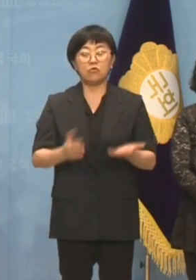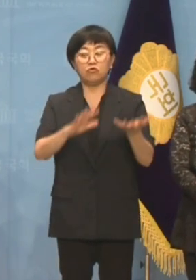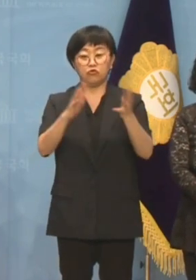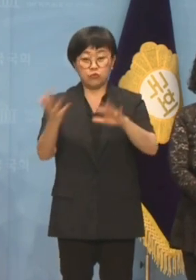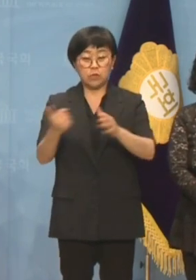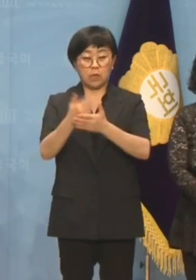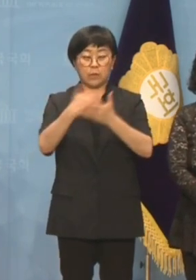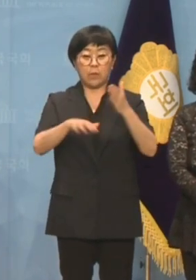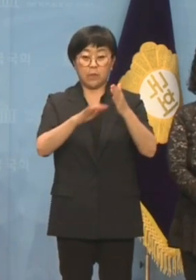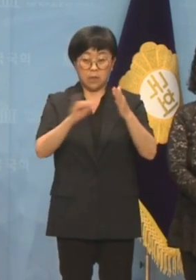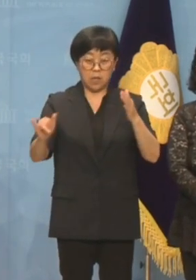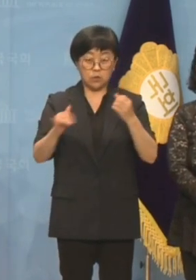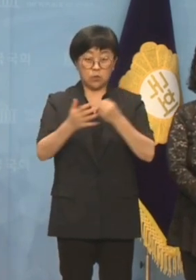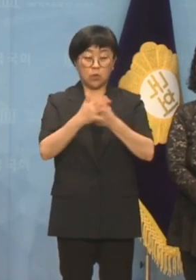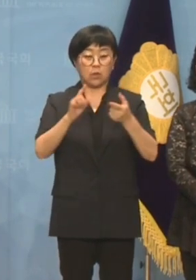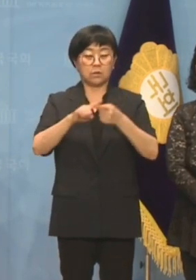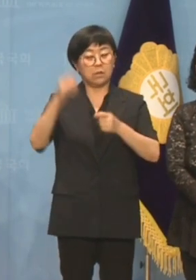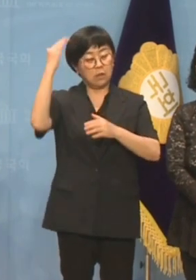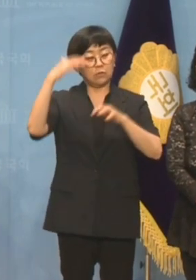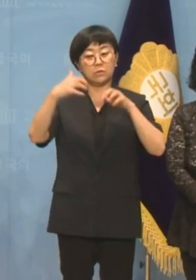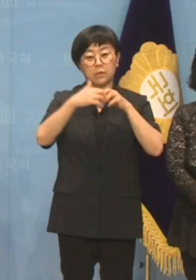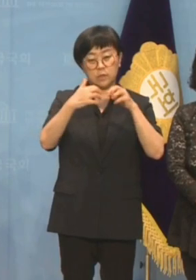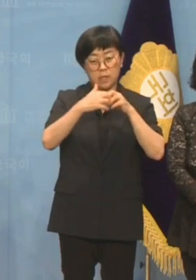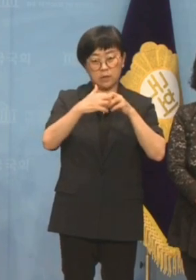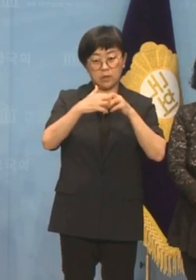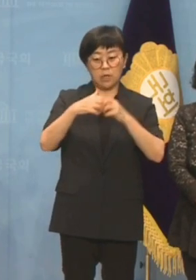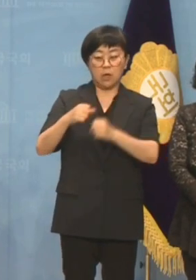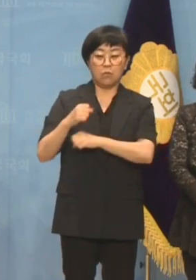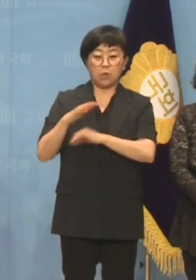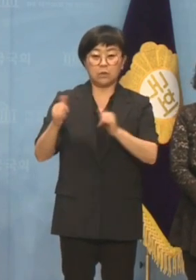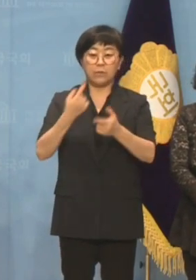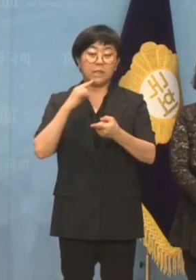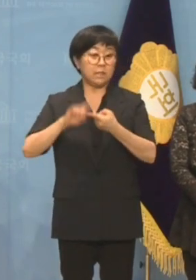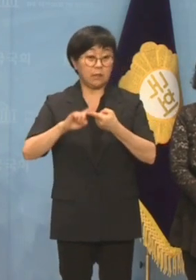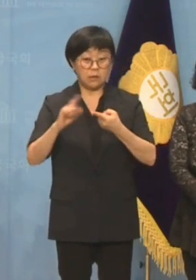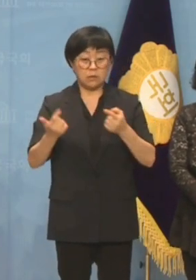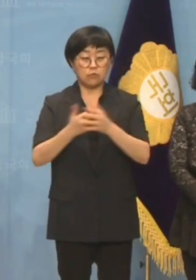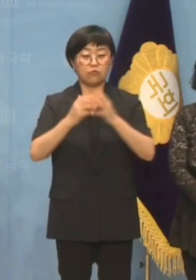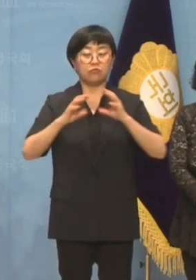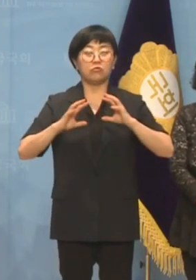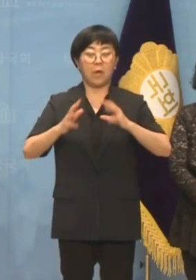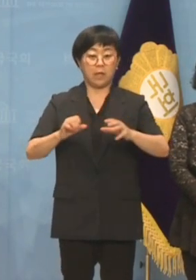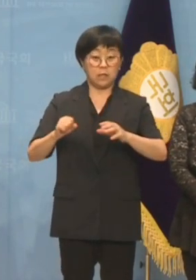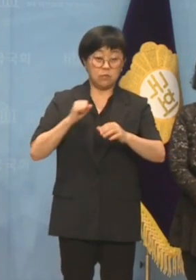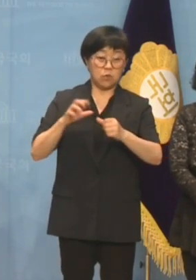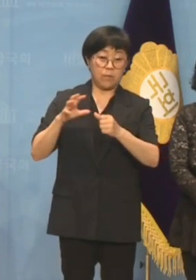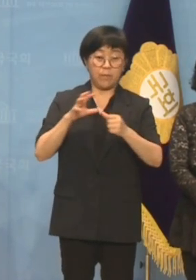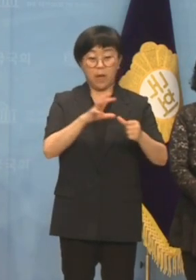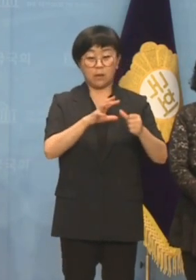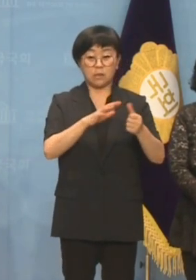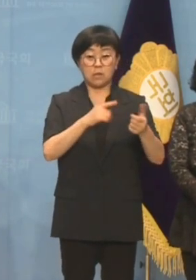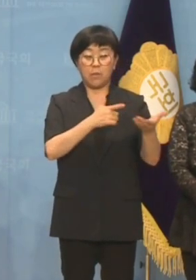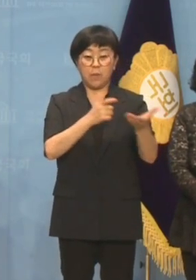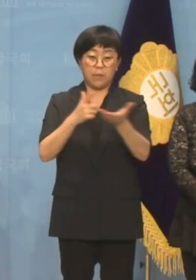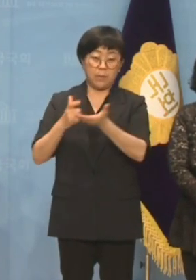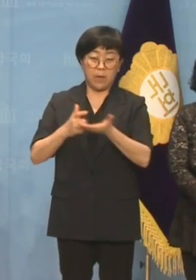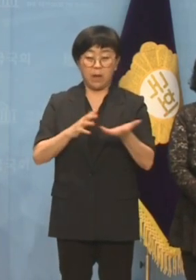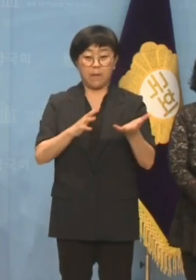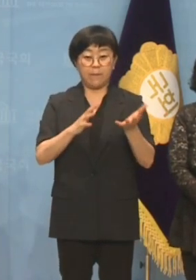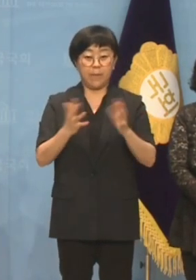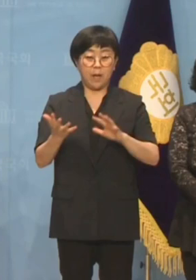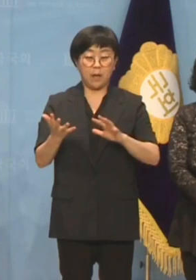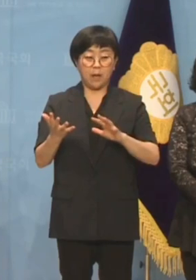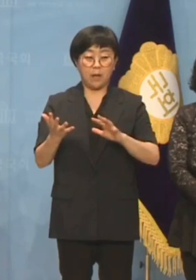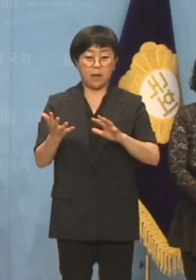1950년 한국전쟁 전후 부당한 국가 공권력으로 인해 113만